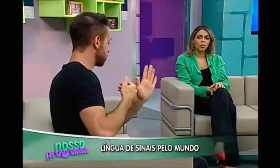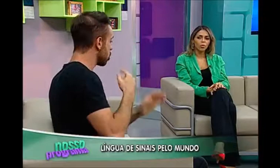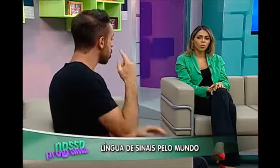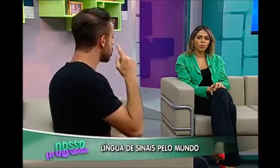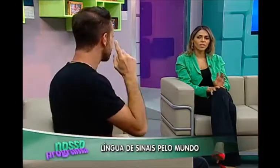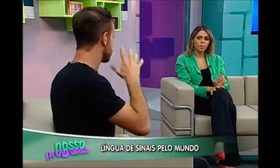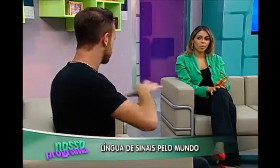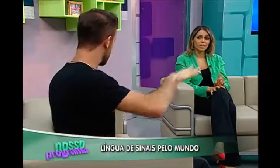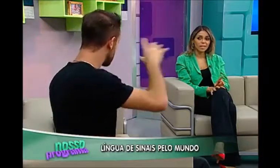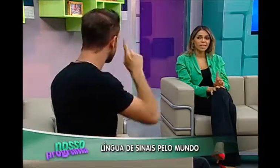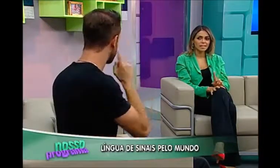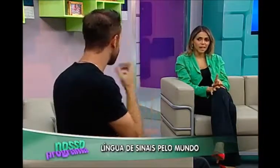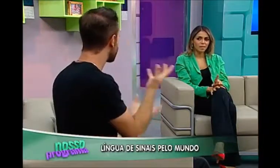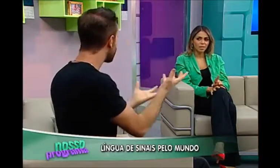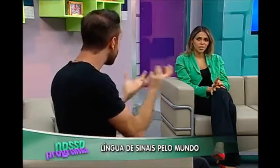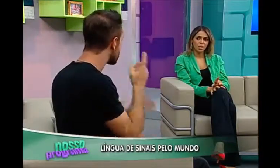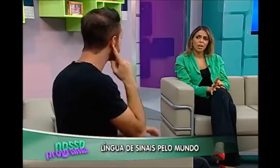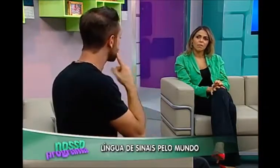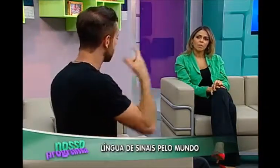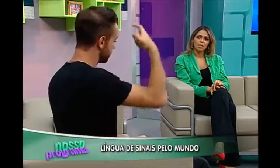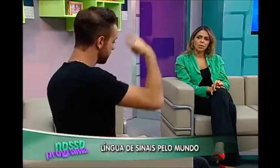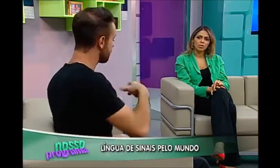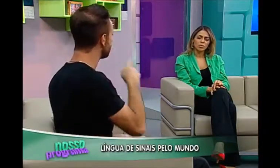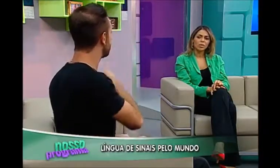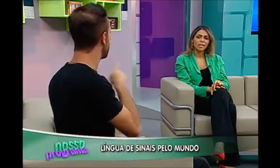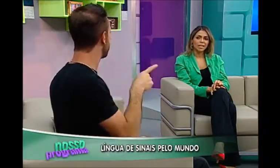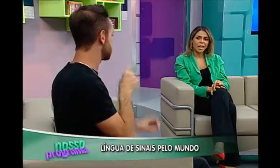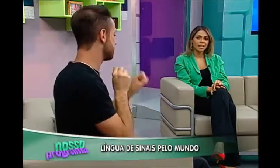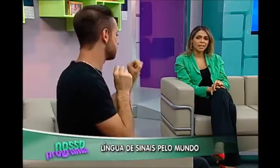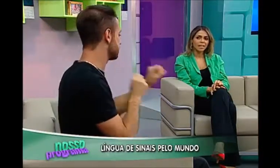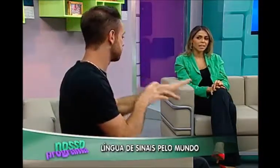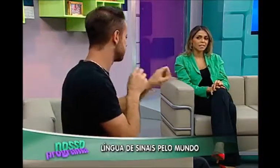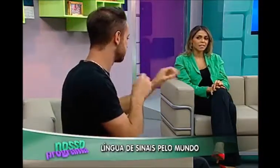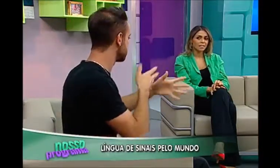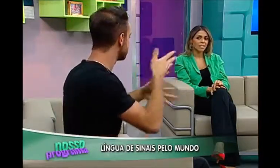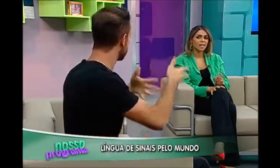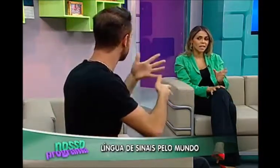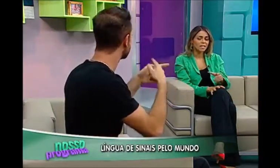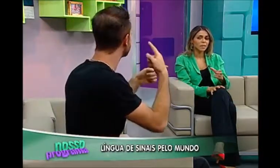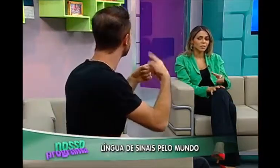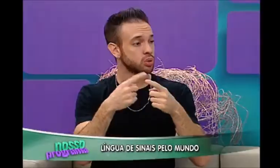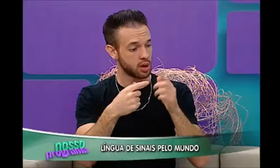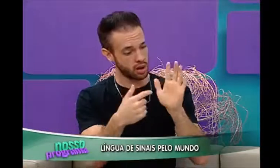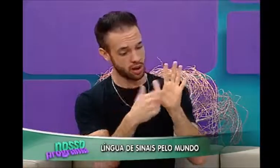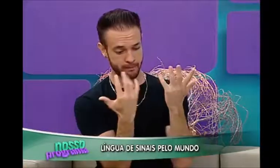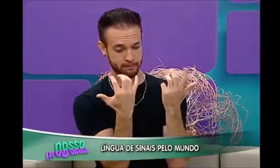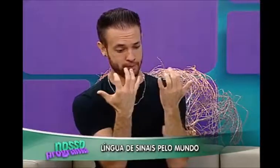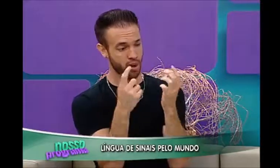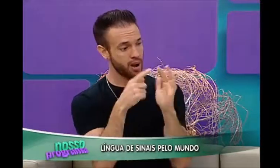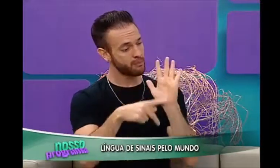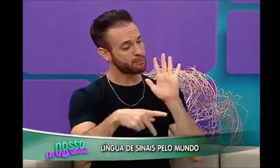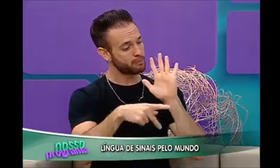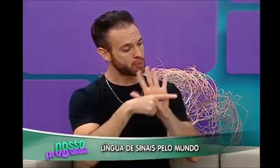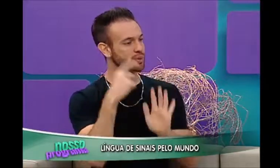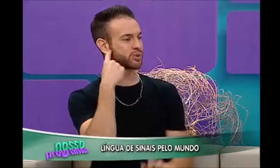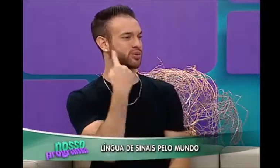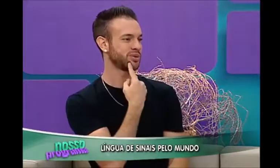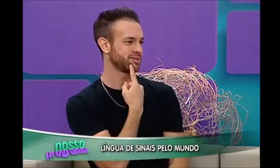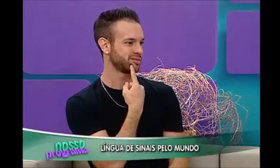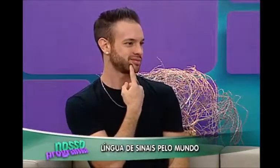o ouvinte ele pode ser intérprete, mas agora o surdo ele quer que seja eles mesmos os próprios professores dos ouvintes.